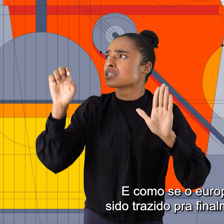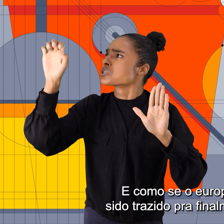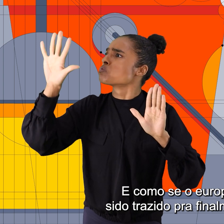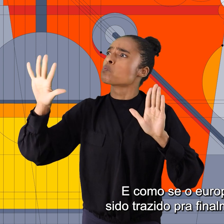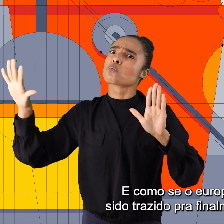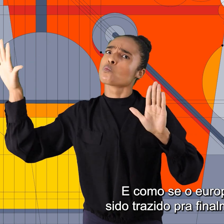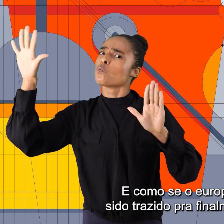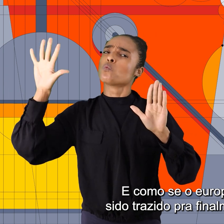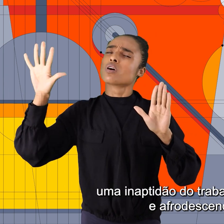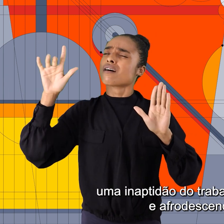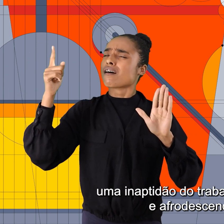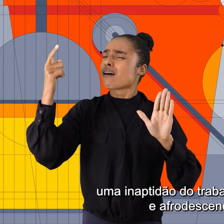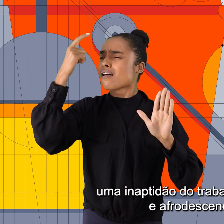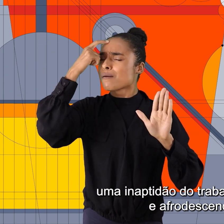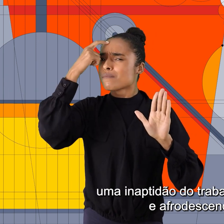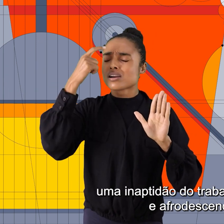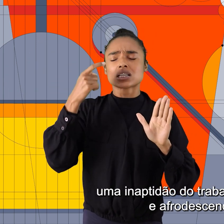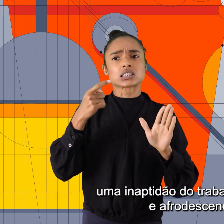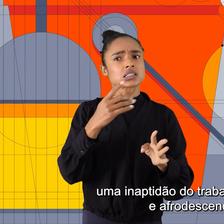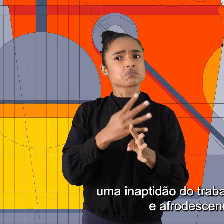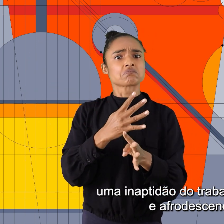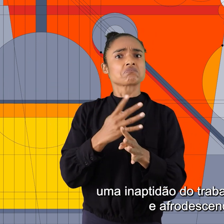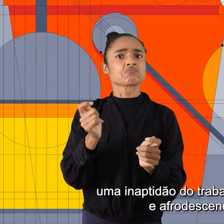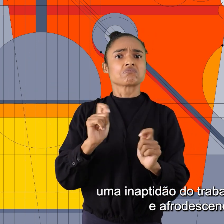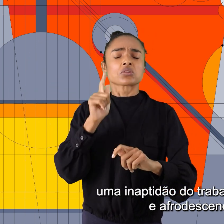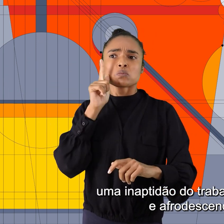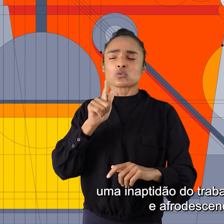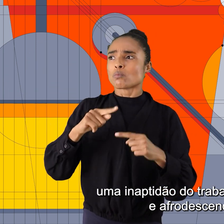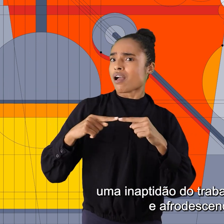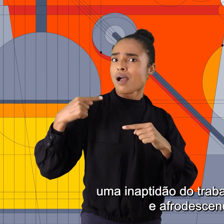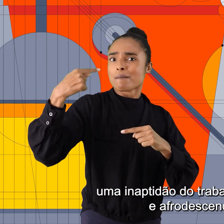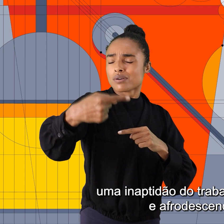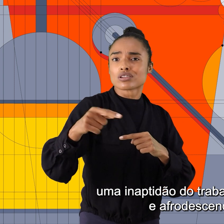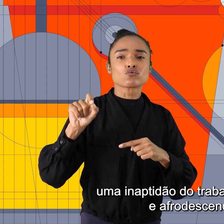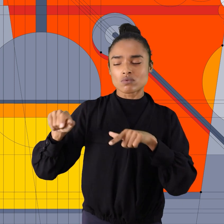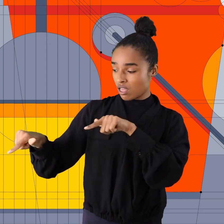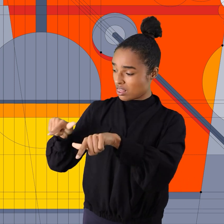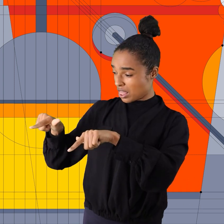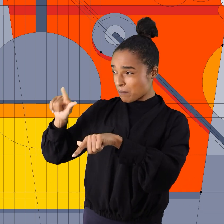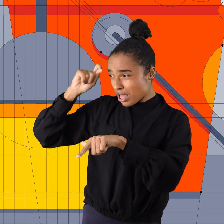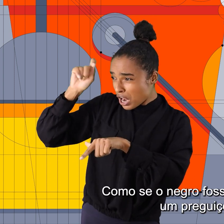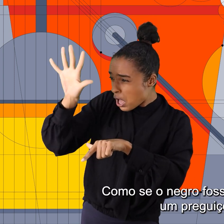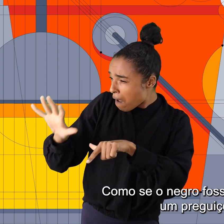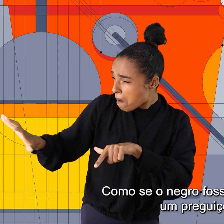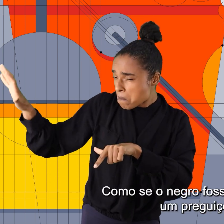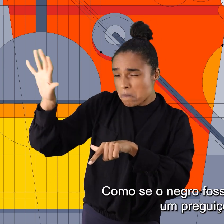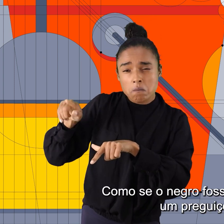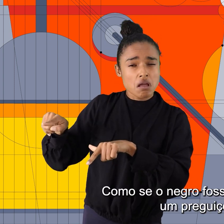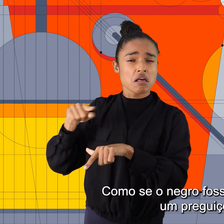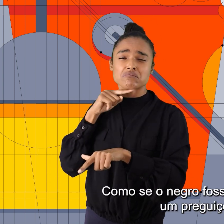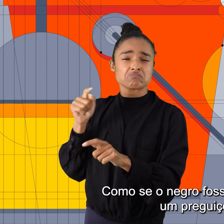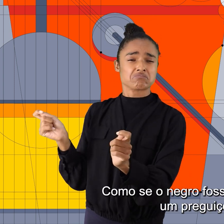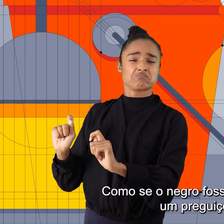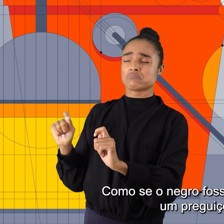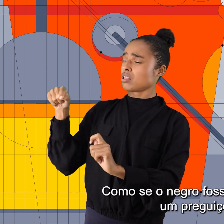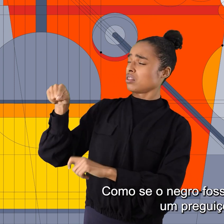trazido para finalmente superar uma inaptidão do trabalhador africano e afrodescendente. Como se o negro